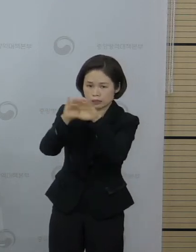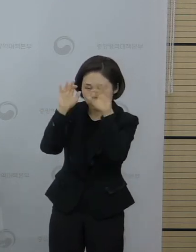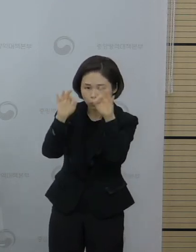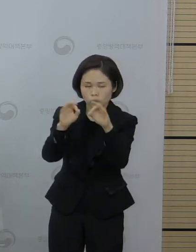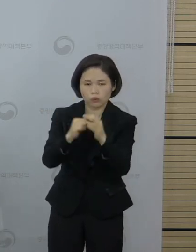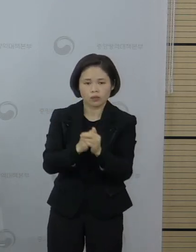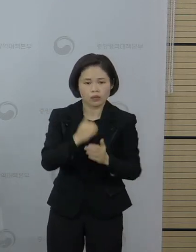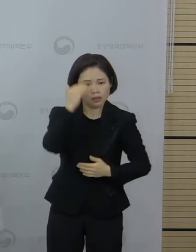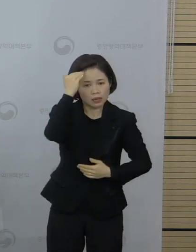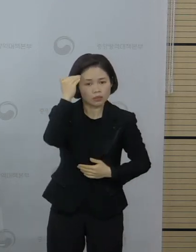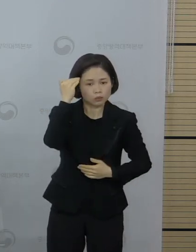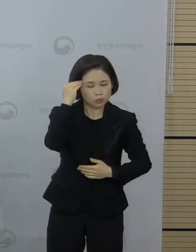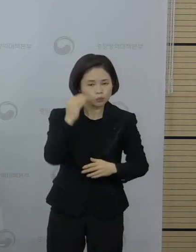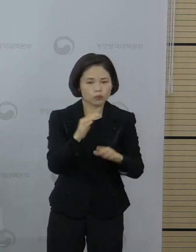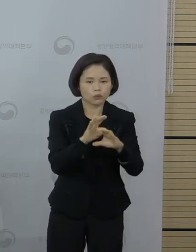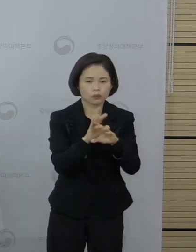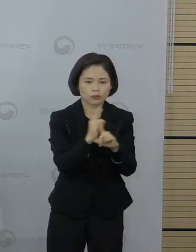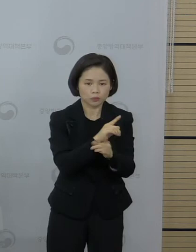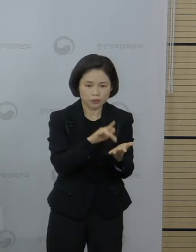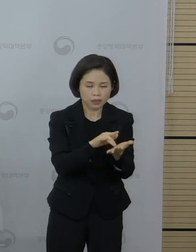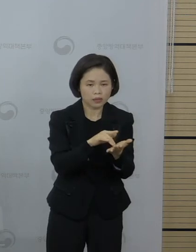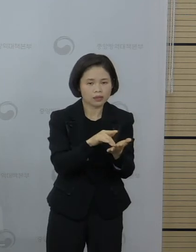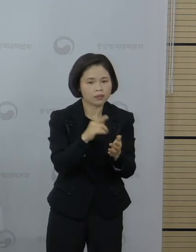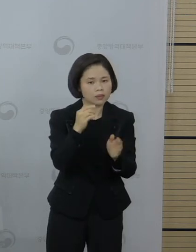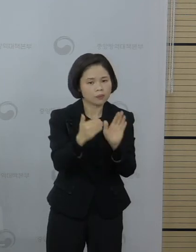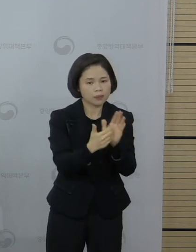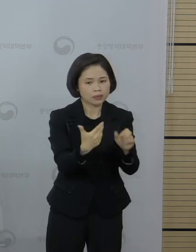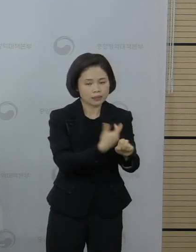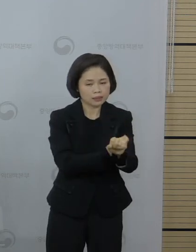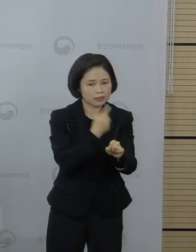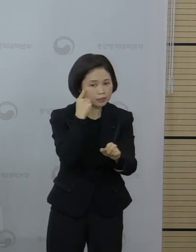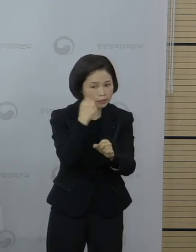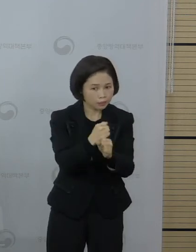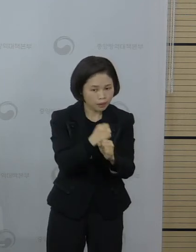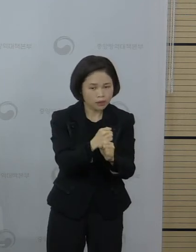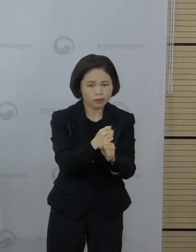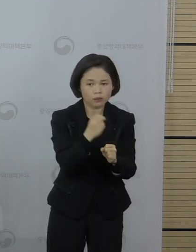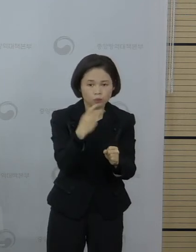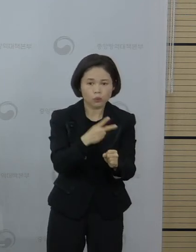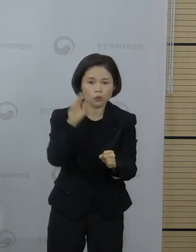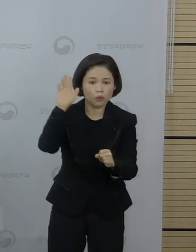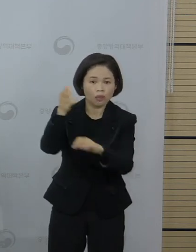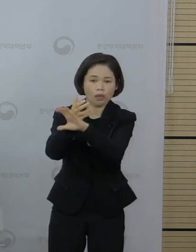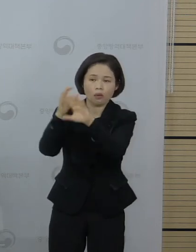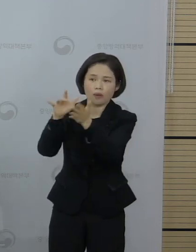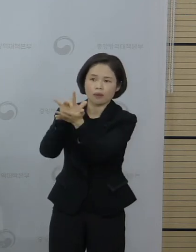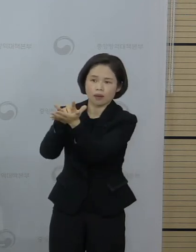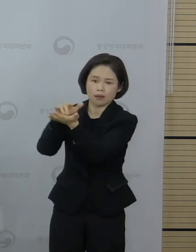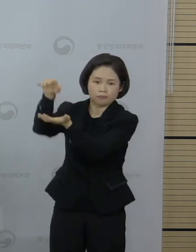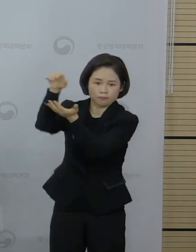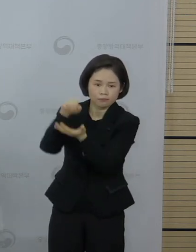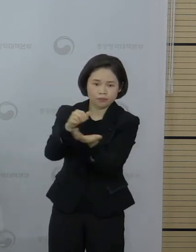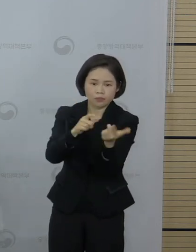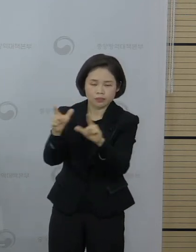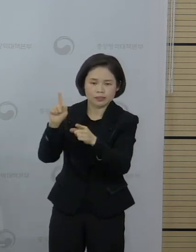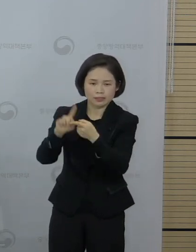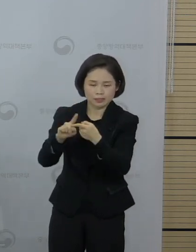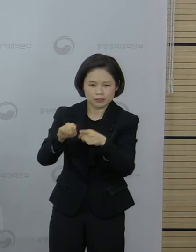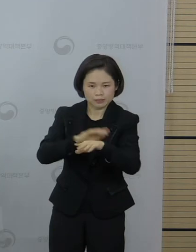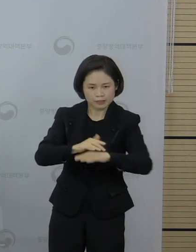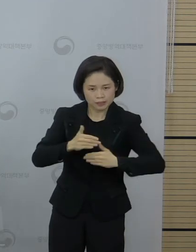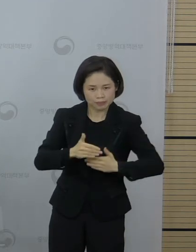치료제와 국산 백신의 개발, 그리고 확보되는 백신의 접종 계획을 착실히 준비하고